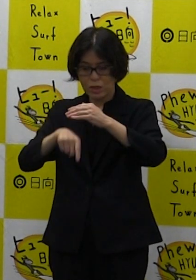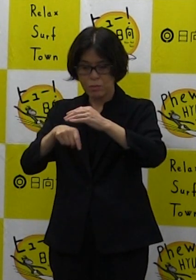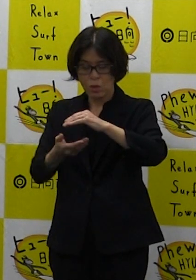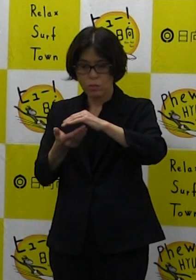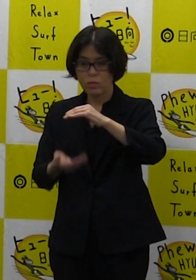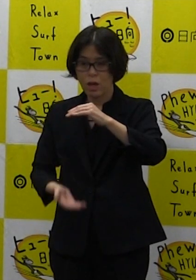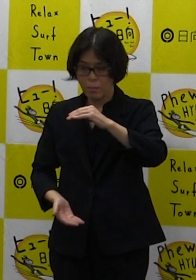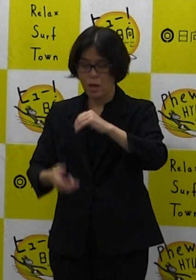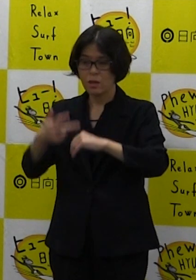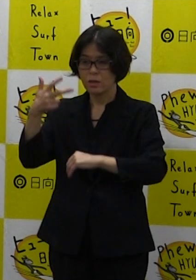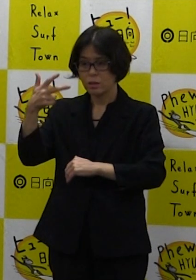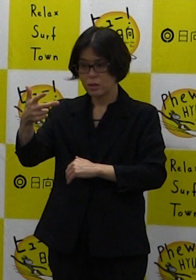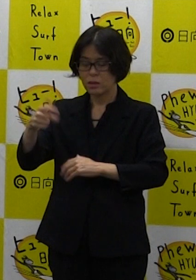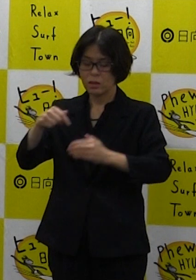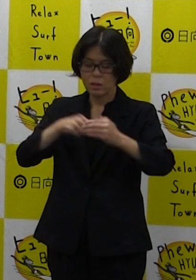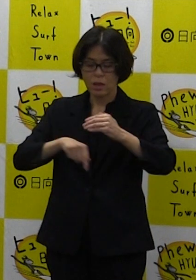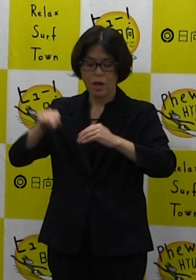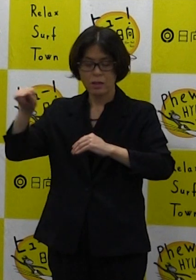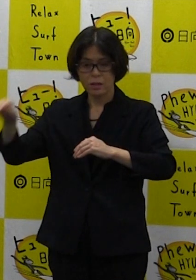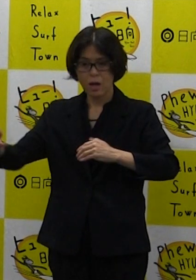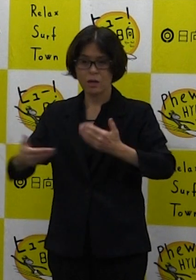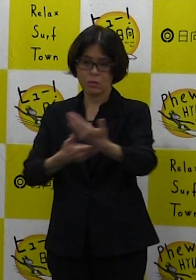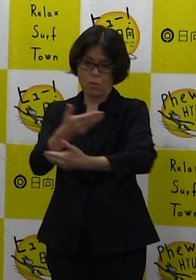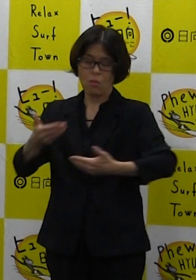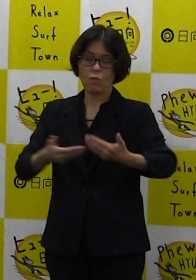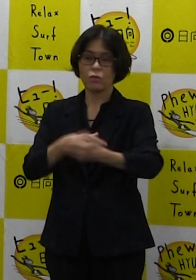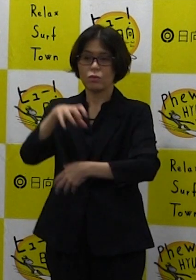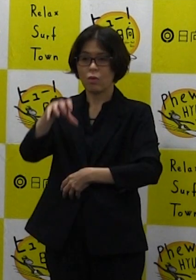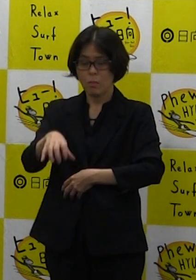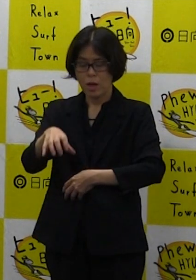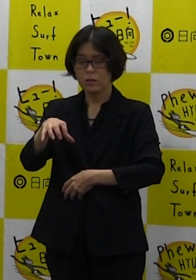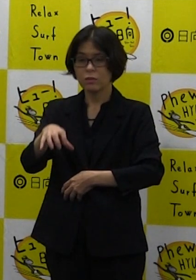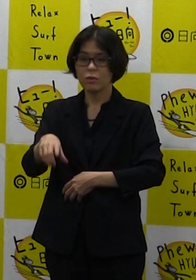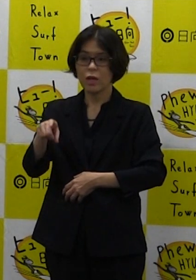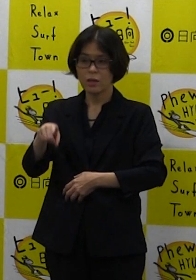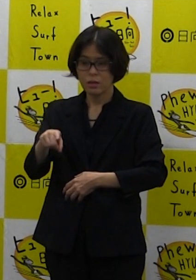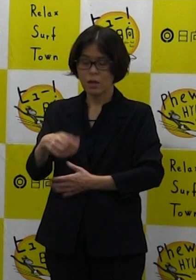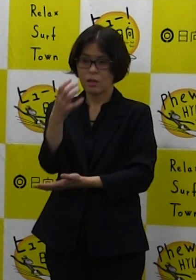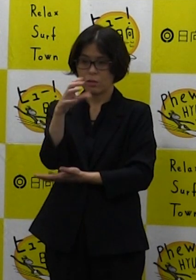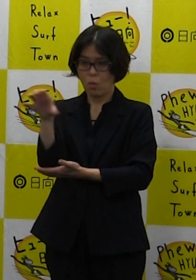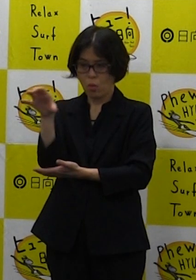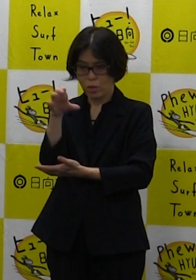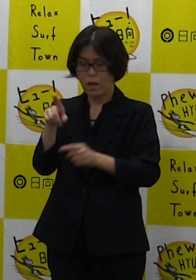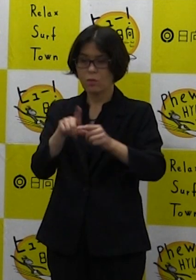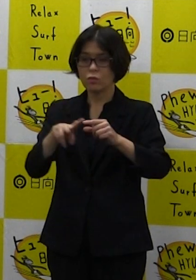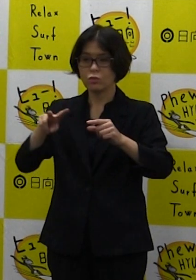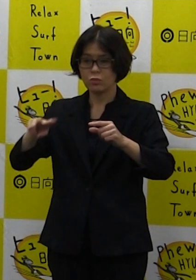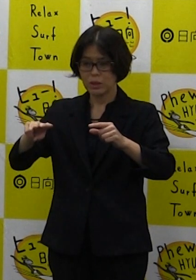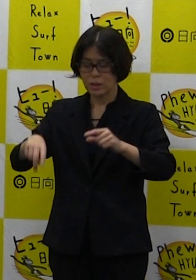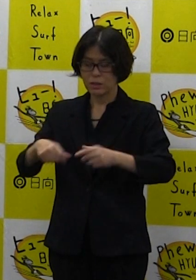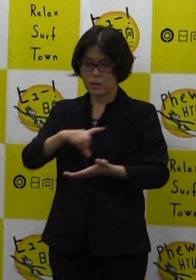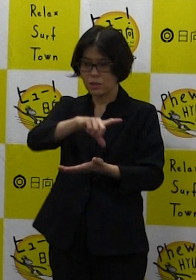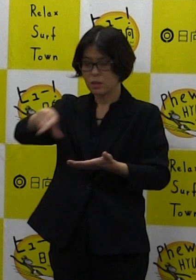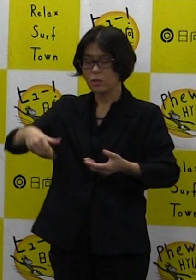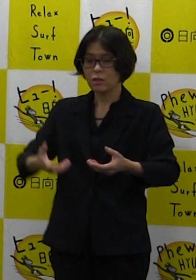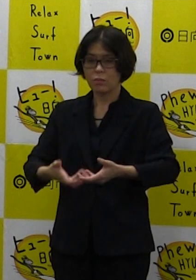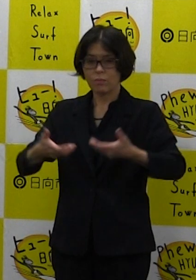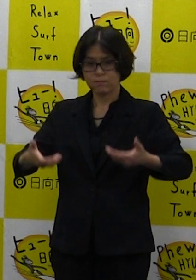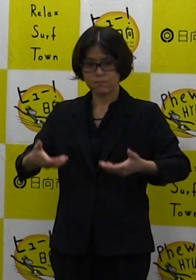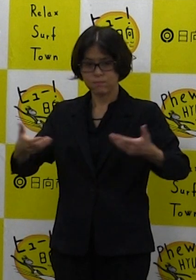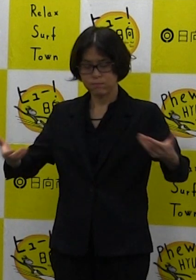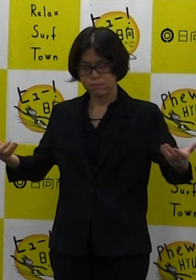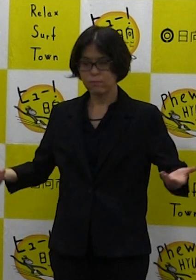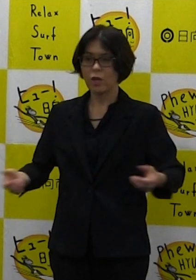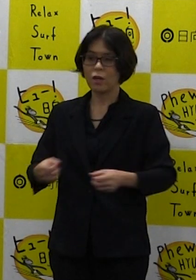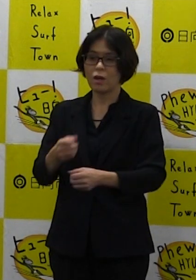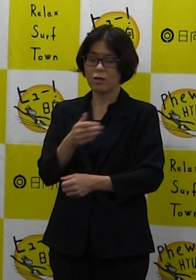市内外の人々の交流の場となり細島灯台を中心に地域のにぎわいを創出できるよう